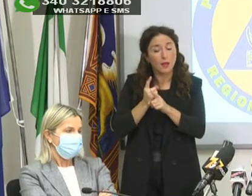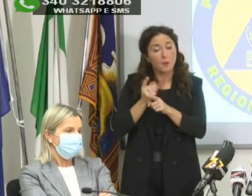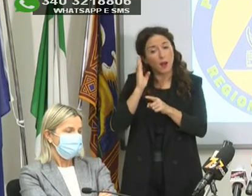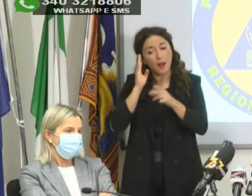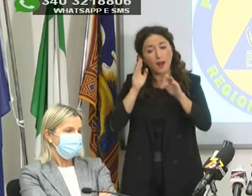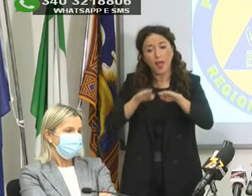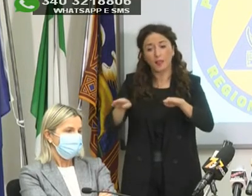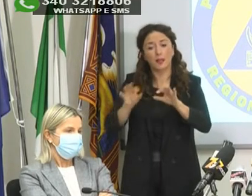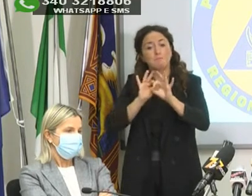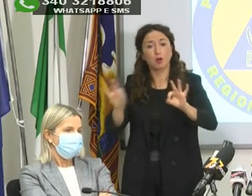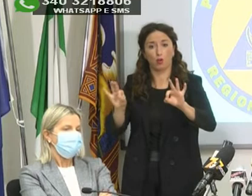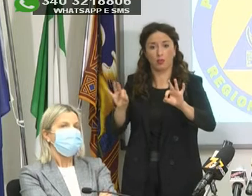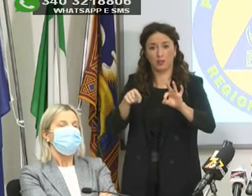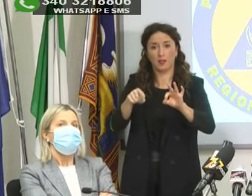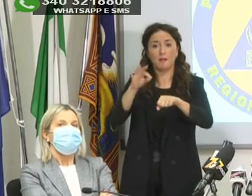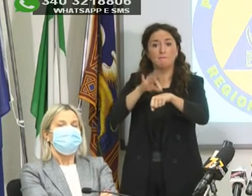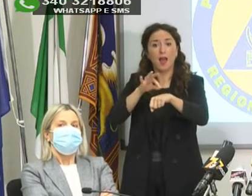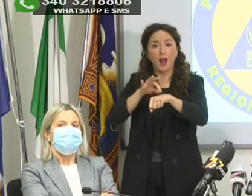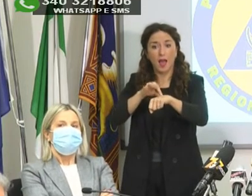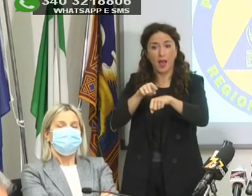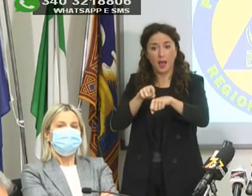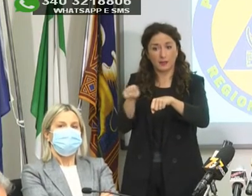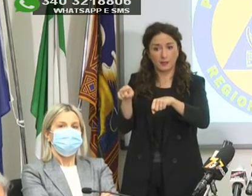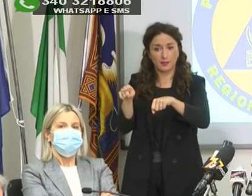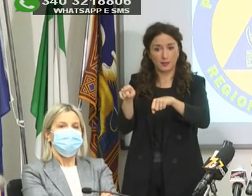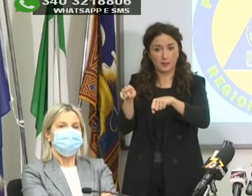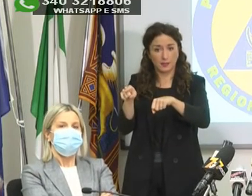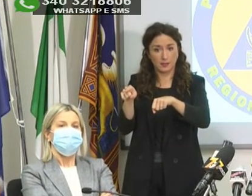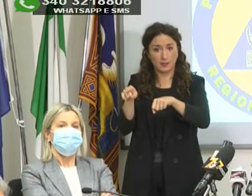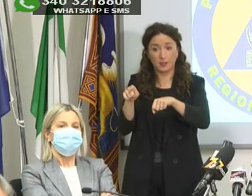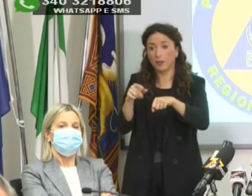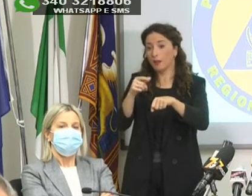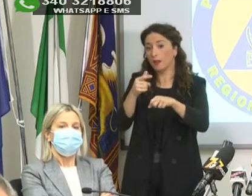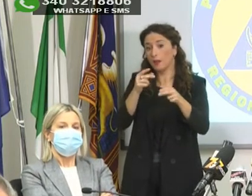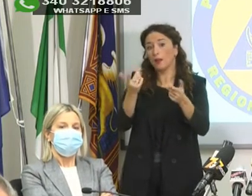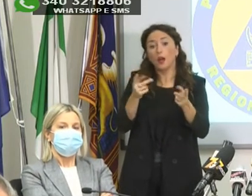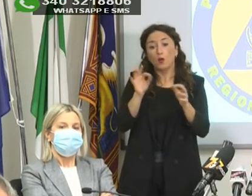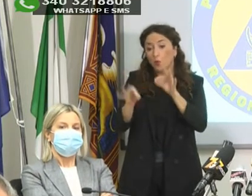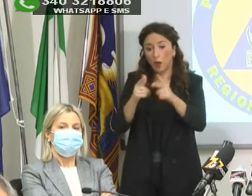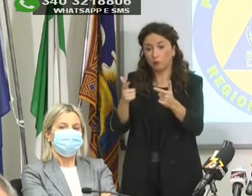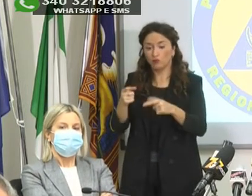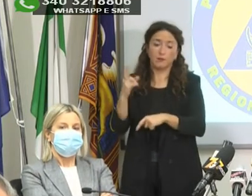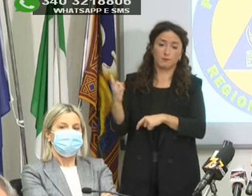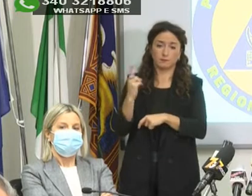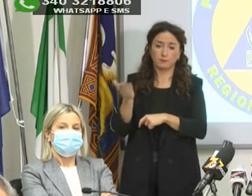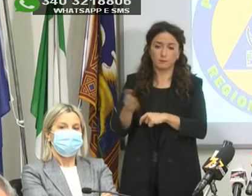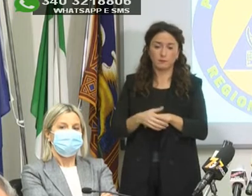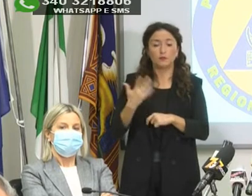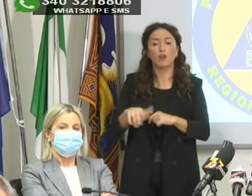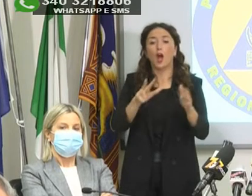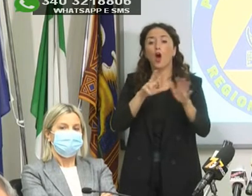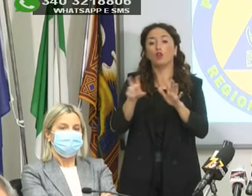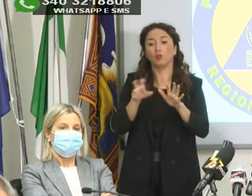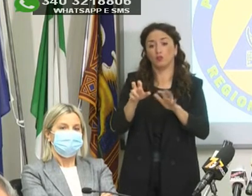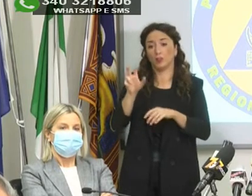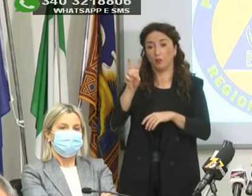di ospedale per malati che altrimenti avrebbero messo a repentaglio la loro vita se non li curiamo. Ne abbiamo già 800